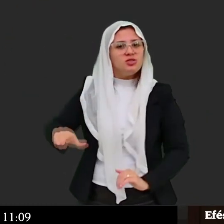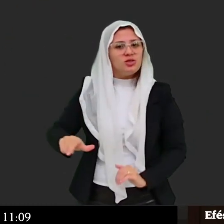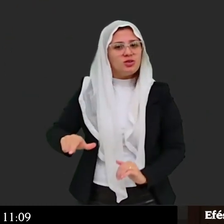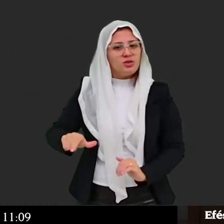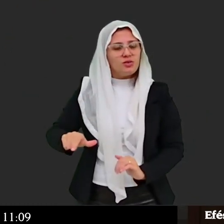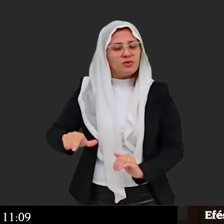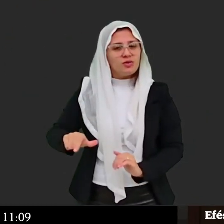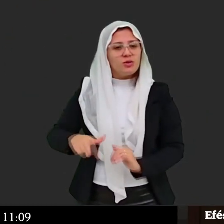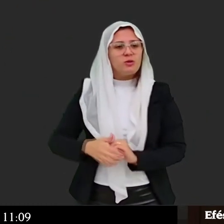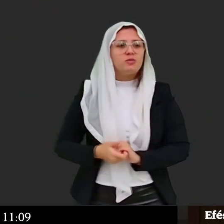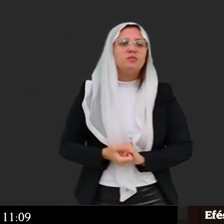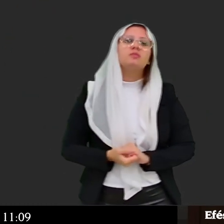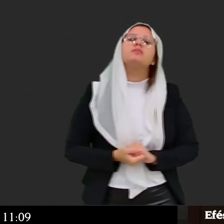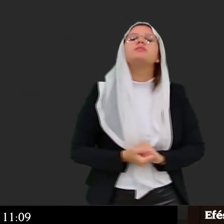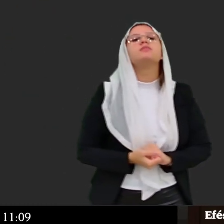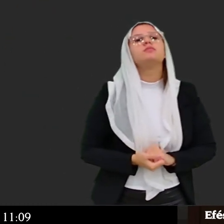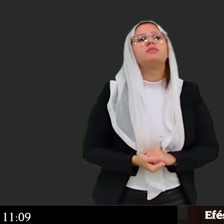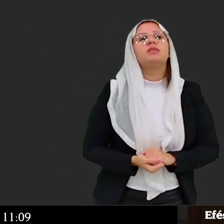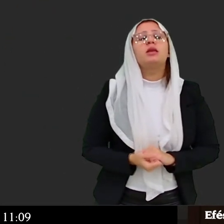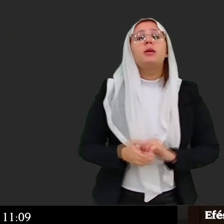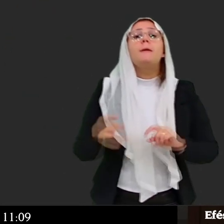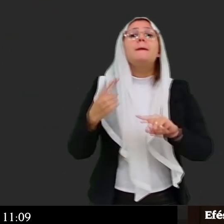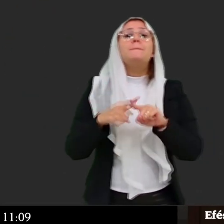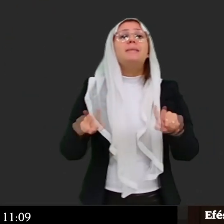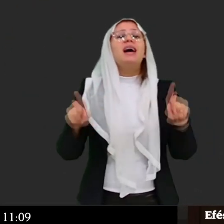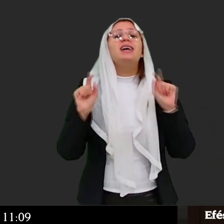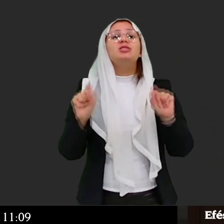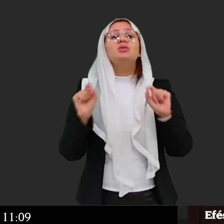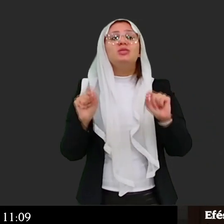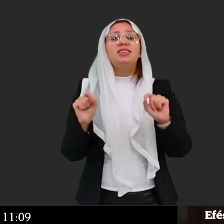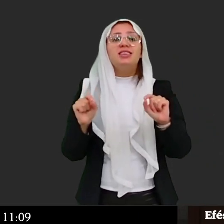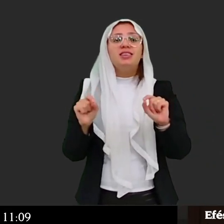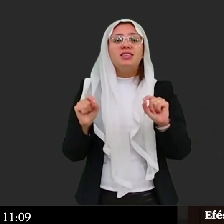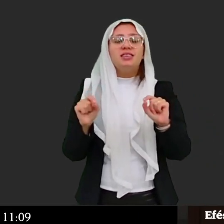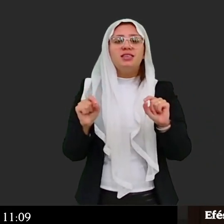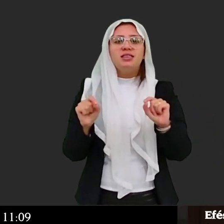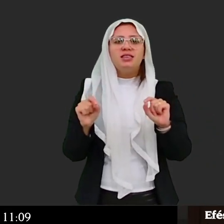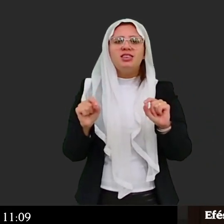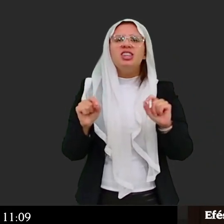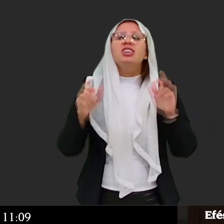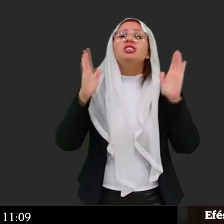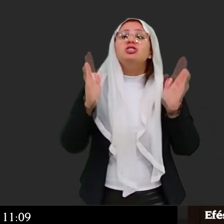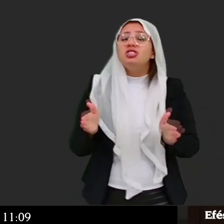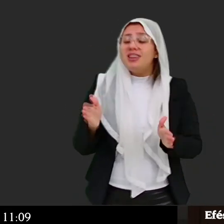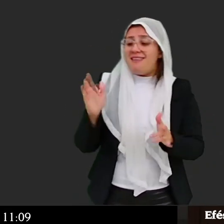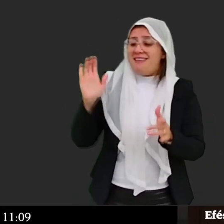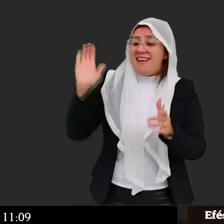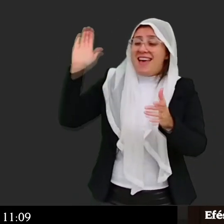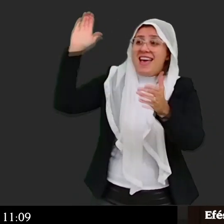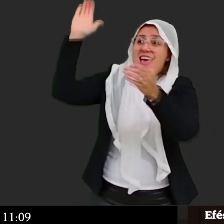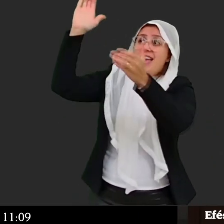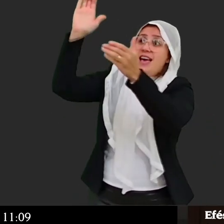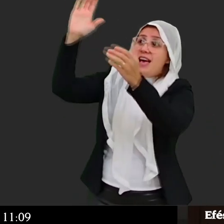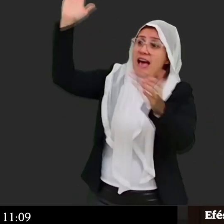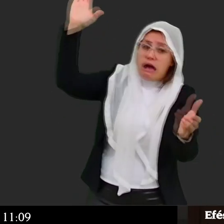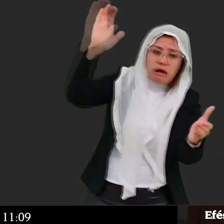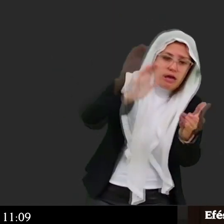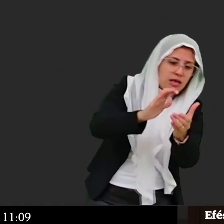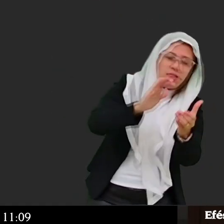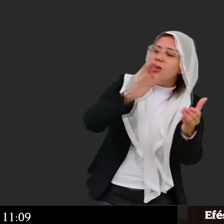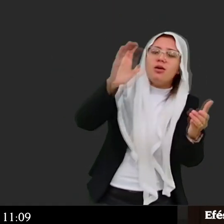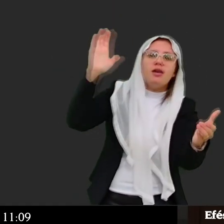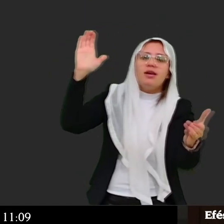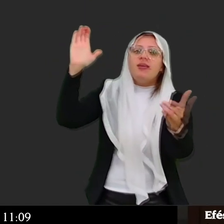Ele casou-se com outra, ou melhor, ele está se casando com outra. E parte dela está aqui ouvindo esta palavra nesta